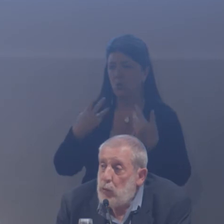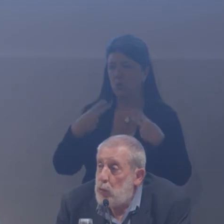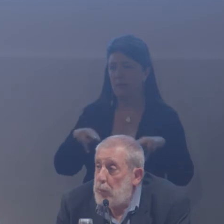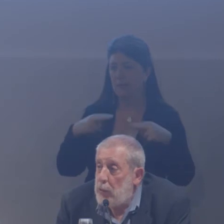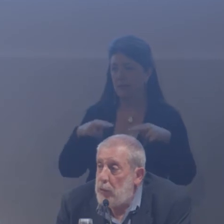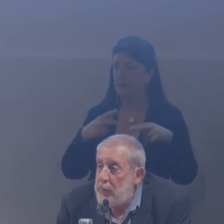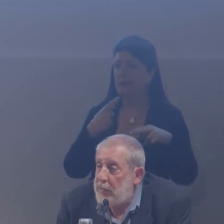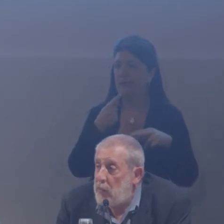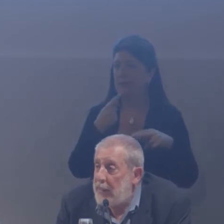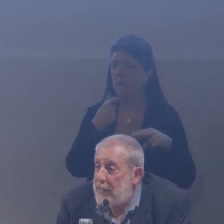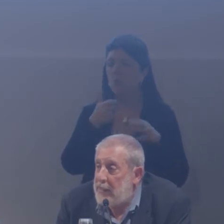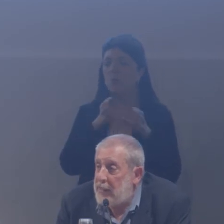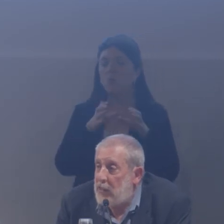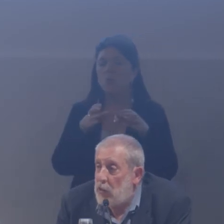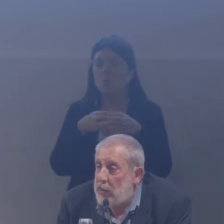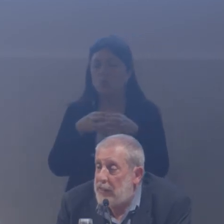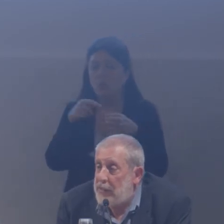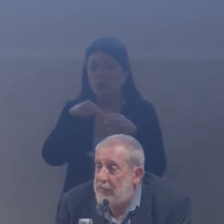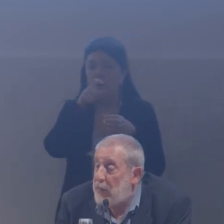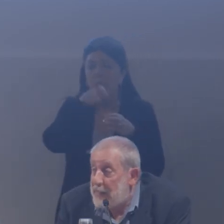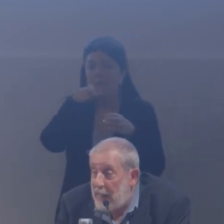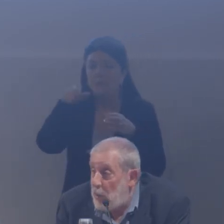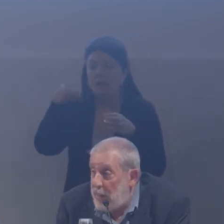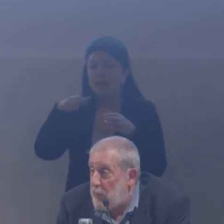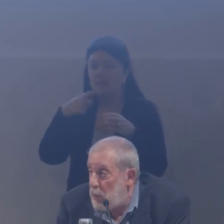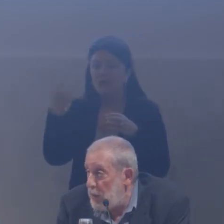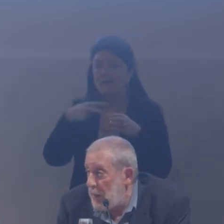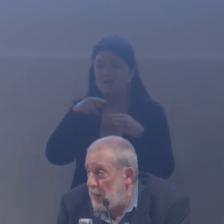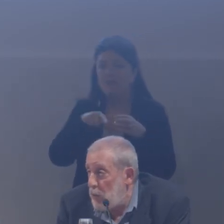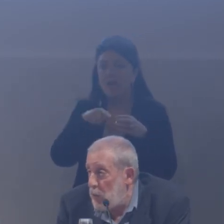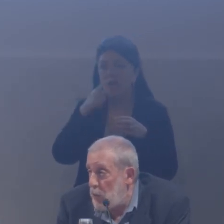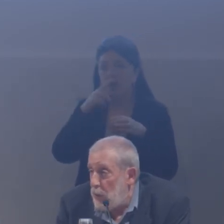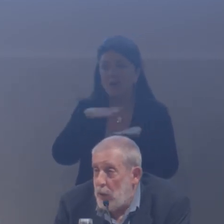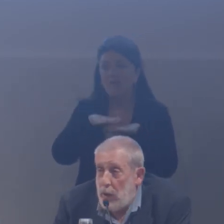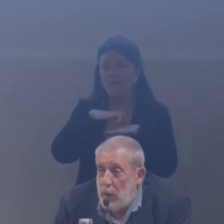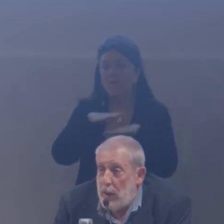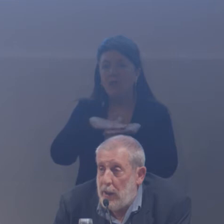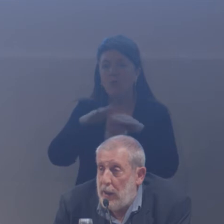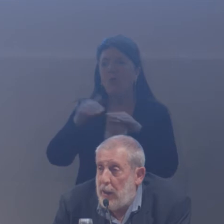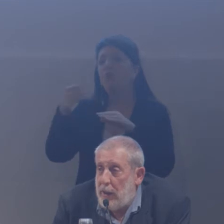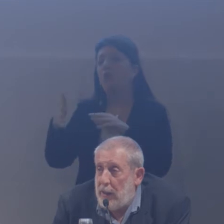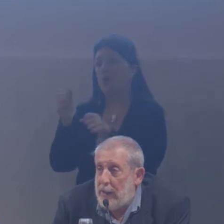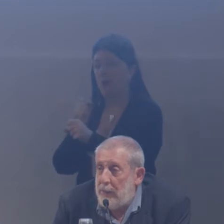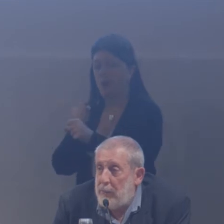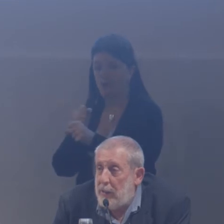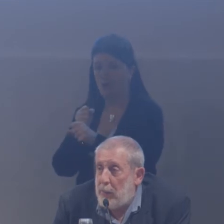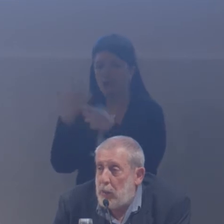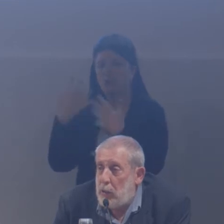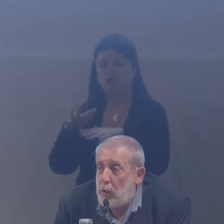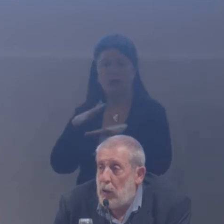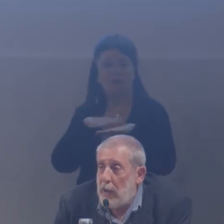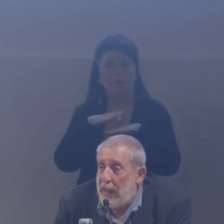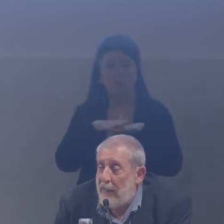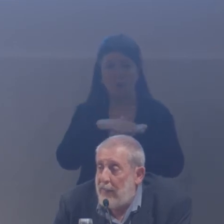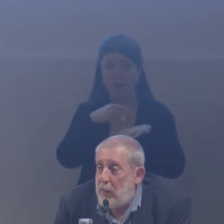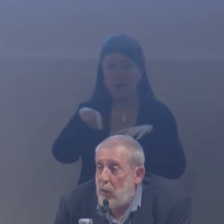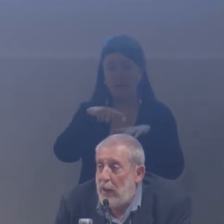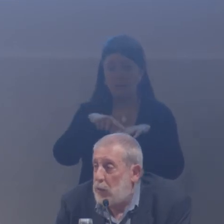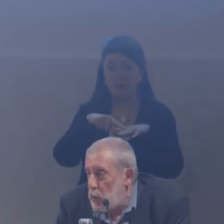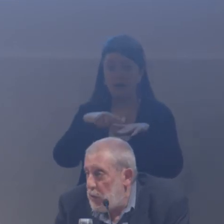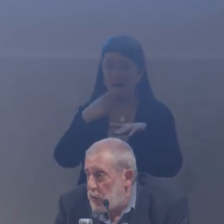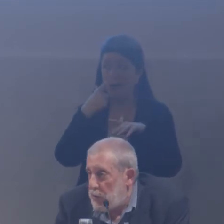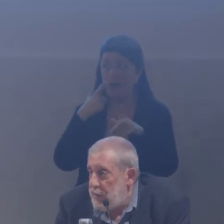eravamo un gruppo di persone che si frequentavano anche fuori dal lavoro. Il rapporto che